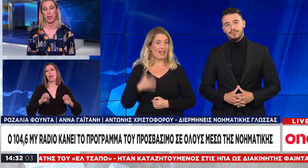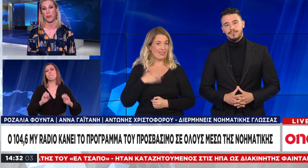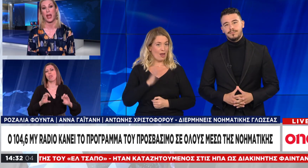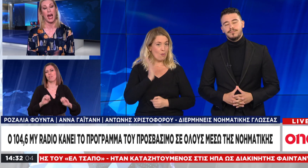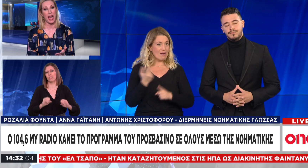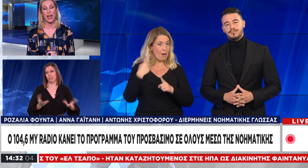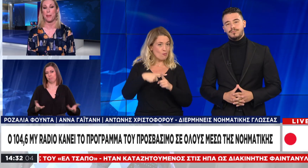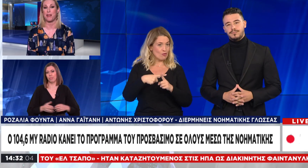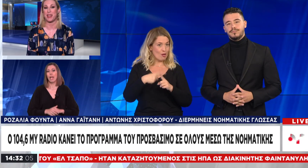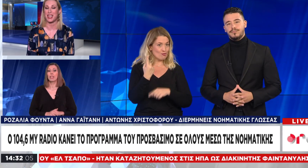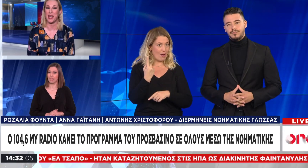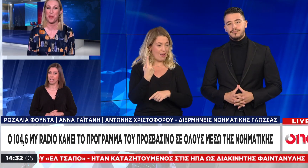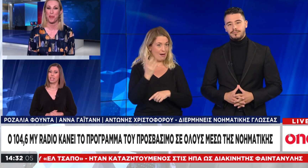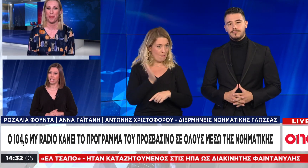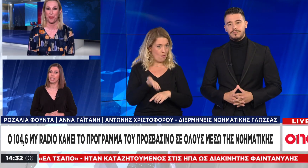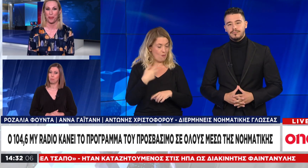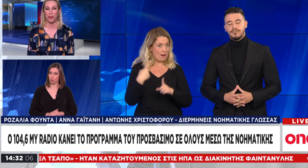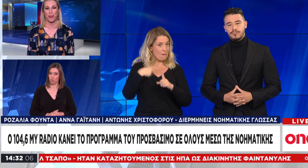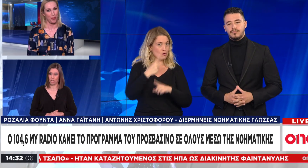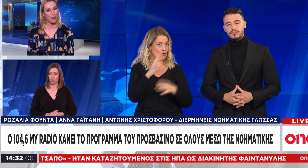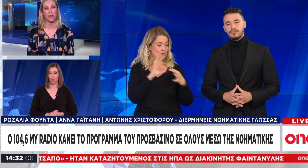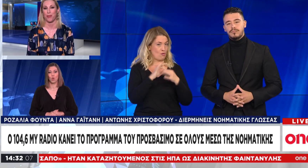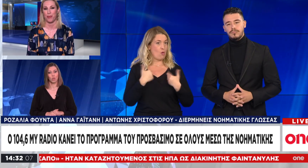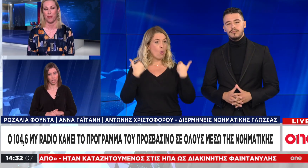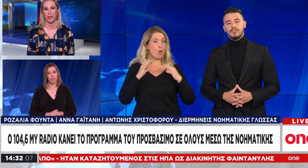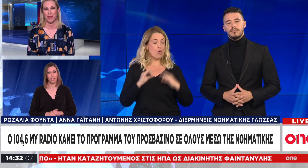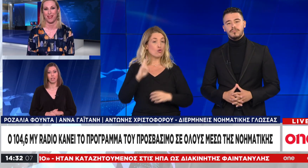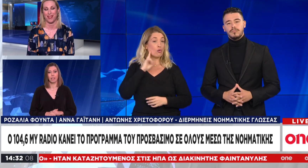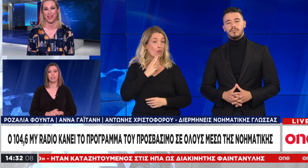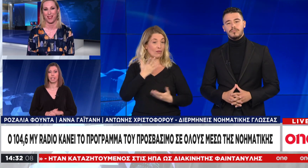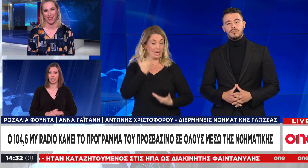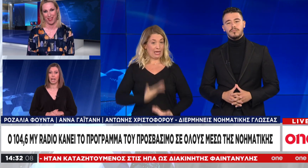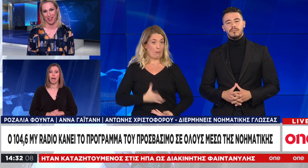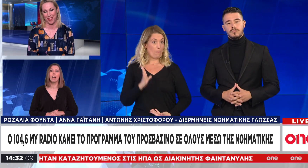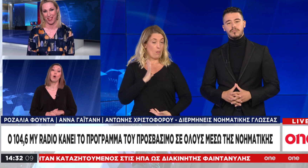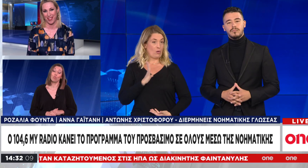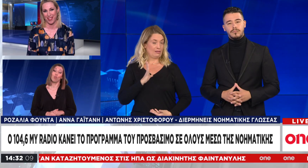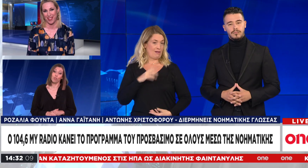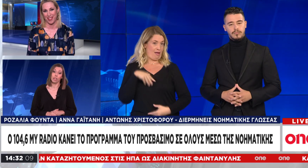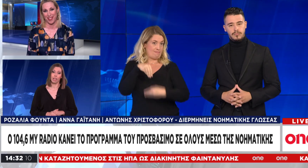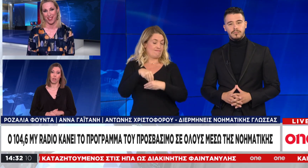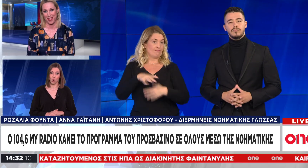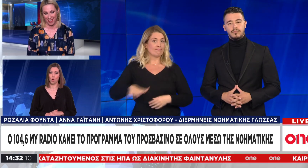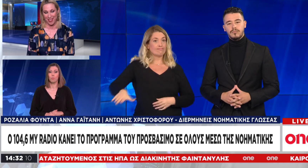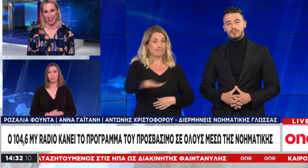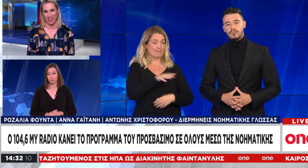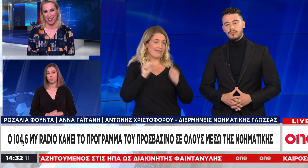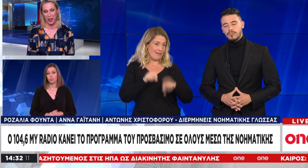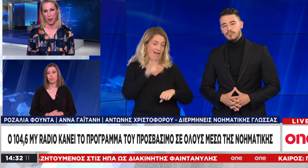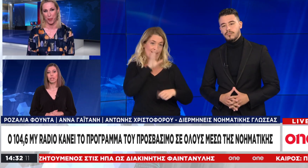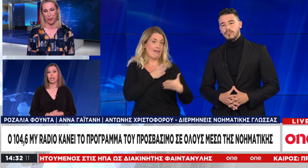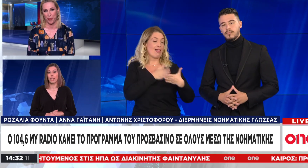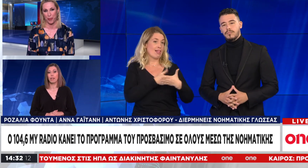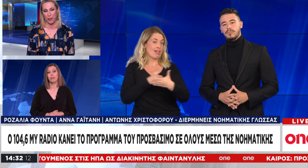κομμάτι άννα πες μας και εσύ θα ήθελα να προσθέσω ε σχετικά ως κωφή και εγώ